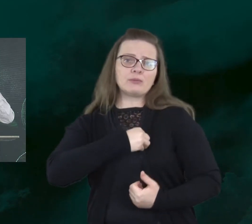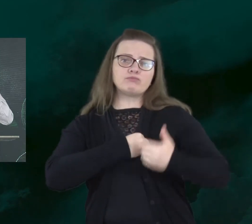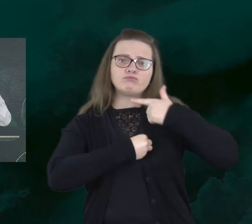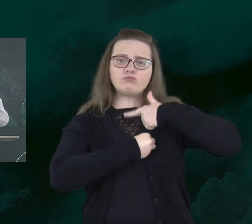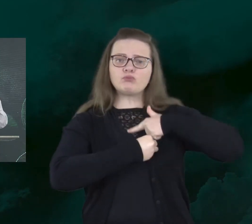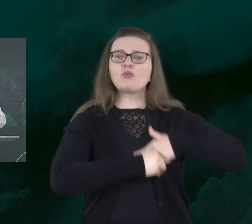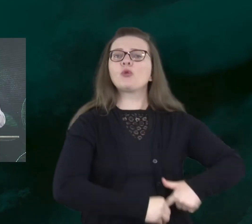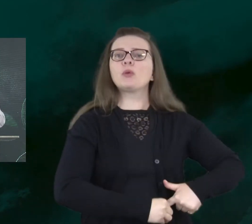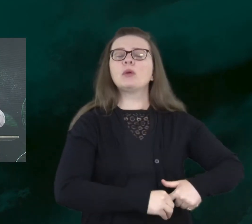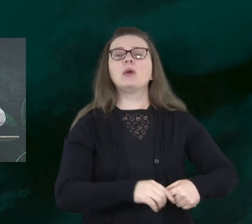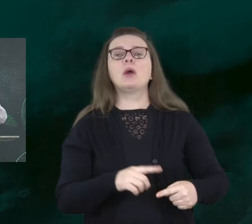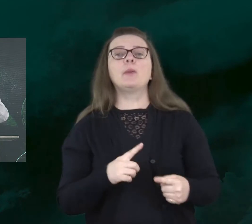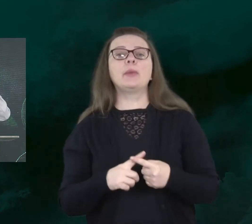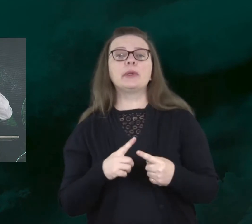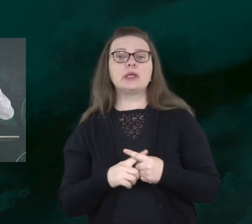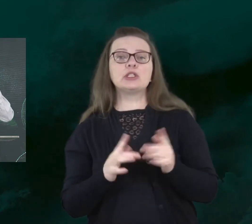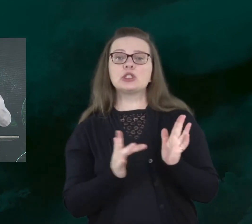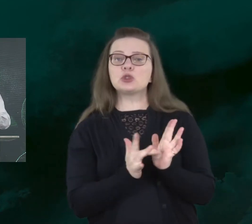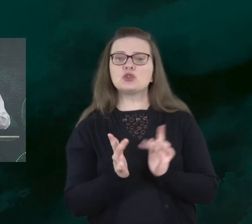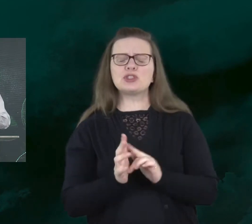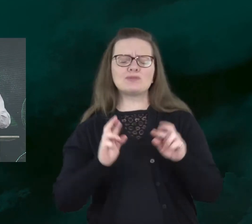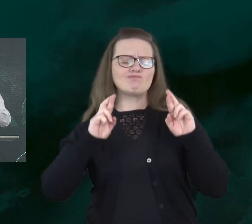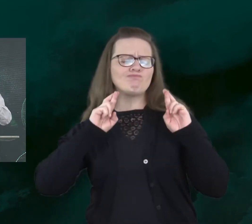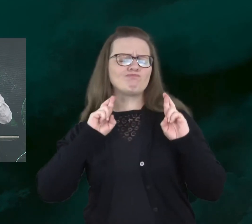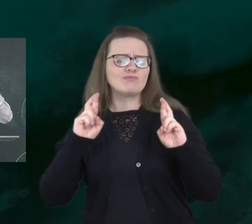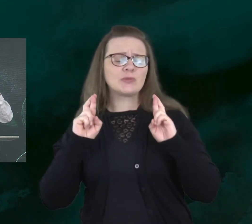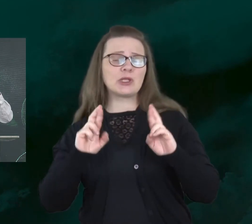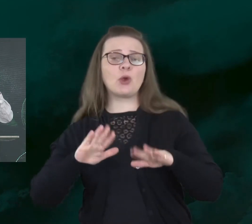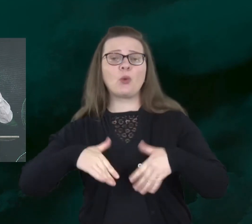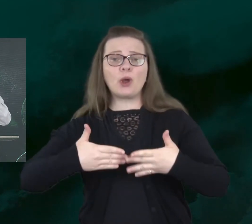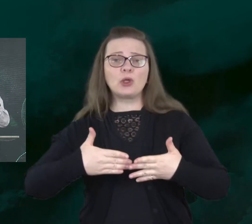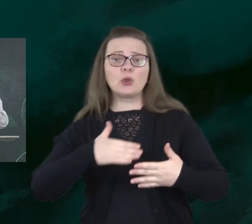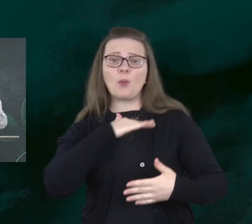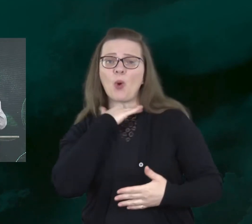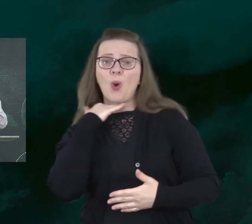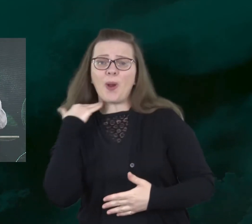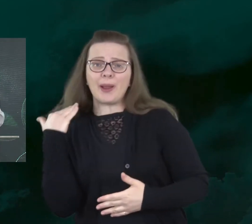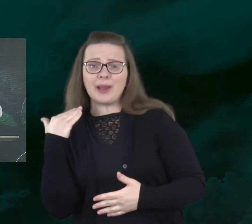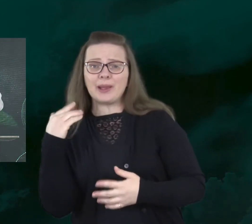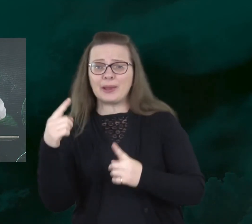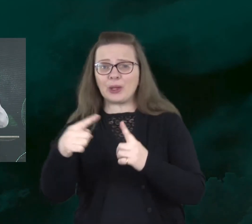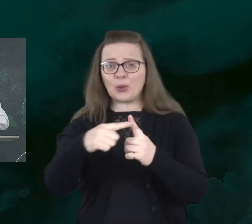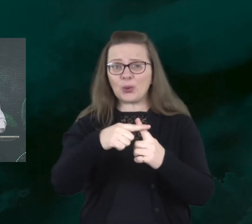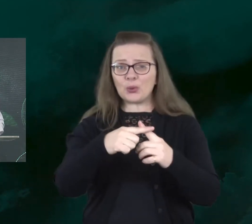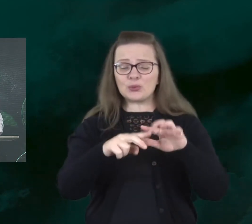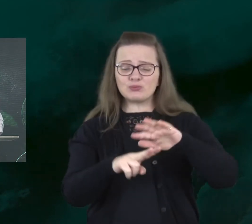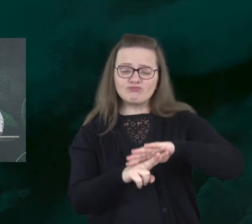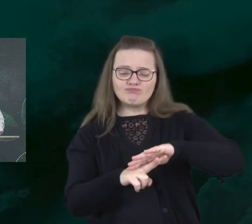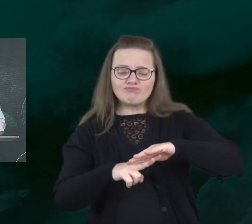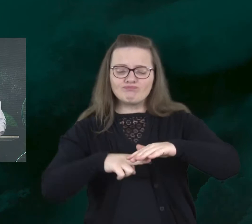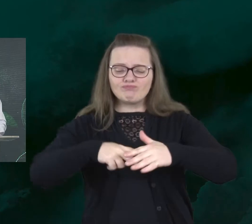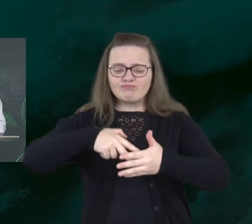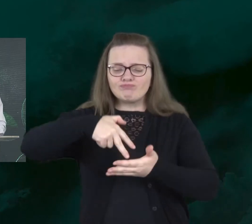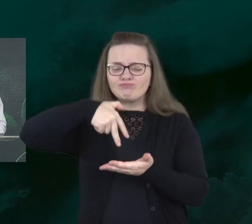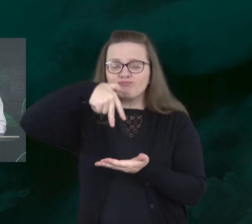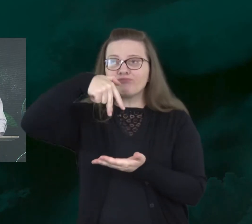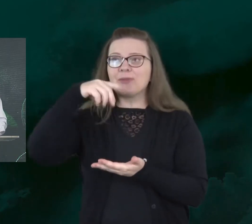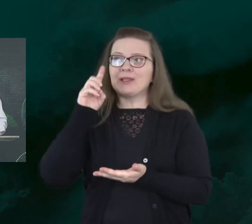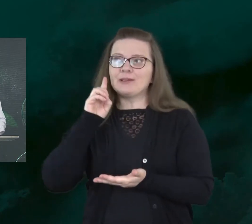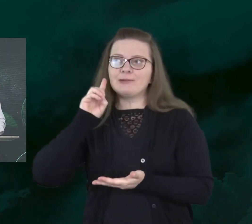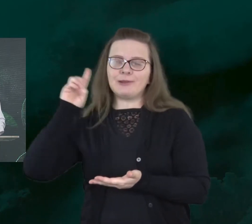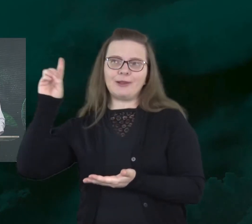tinha esperança de que quando ele morresse, pela a morte na cruz, Deus o ressuscitaria. E Deus